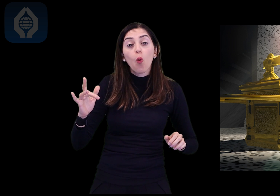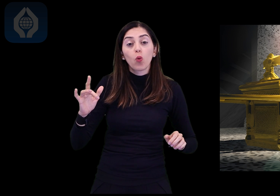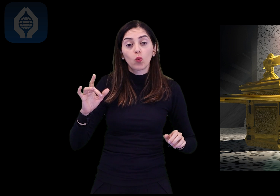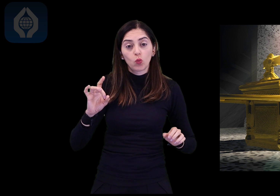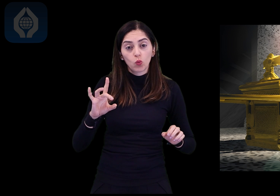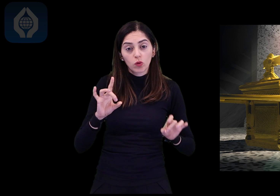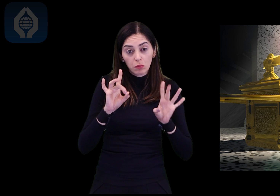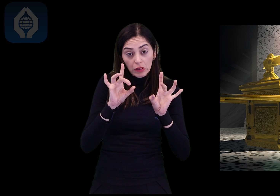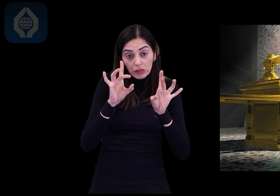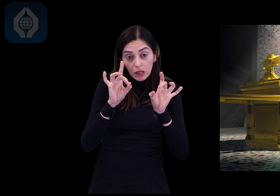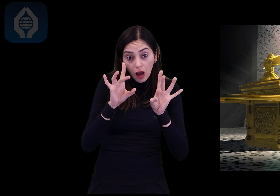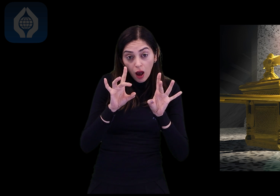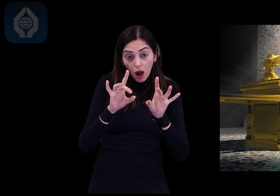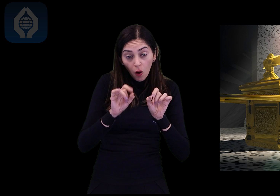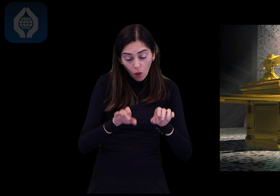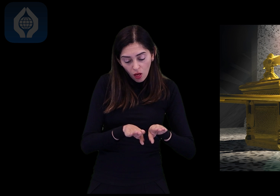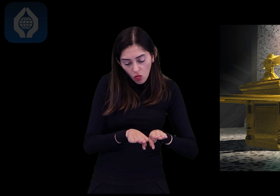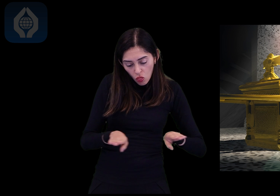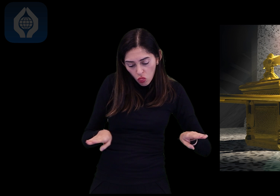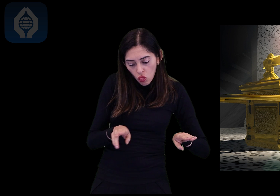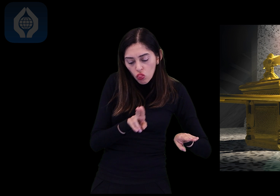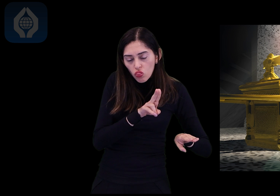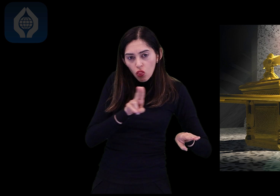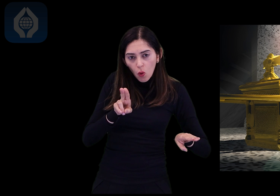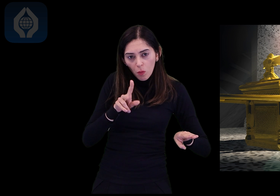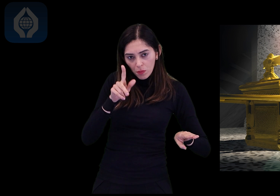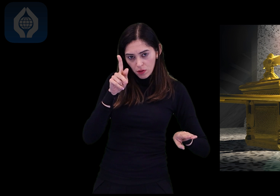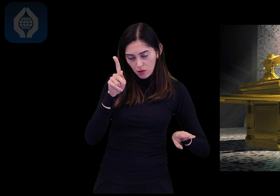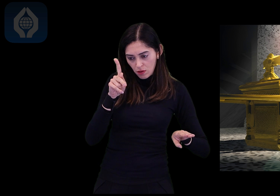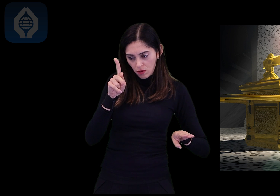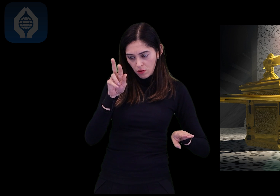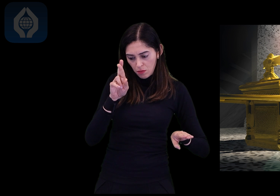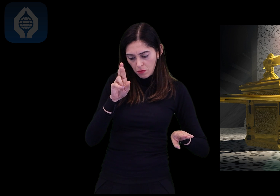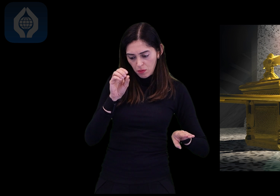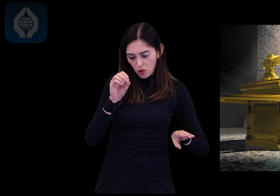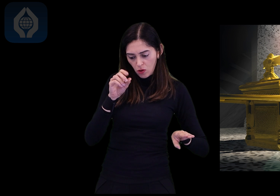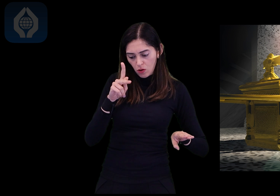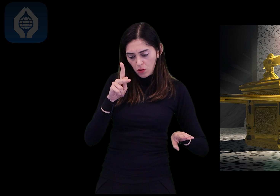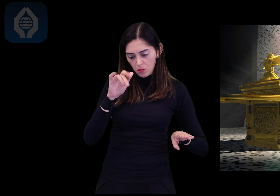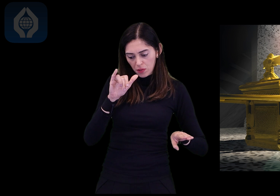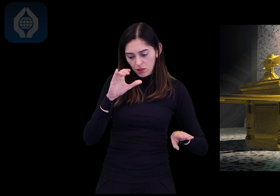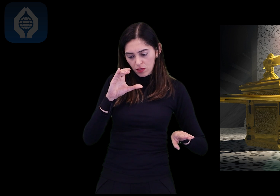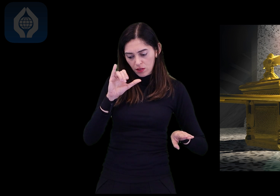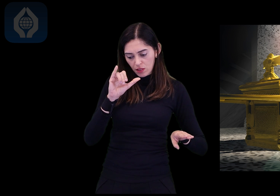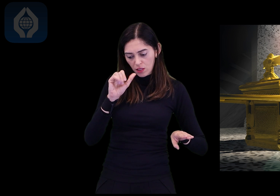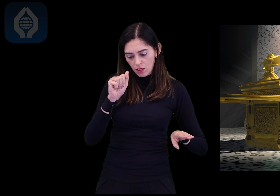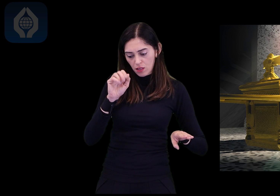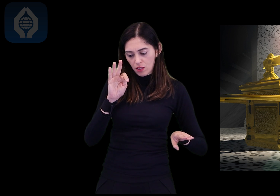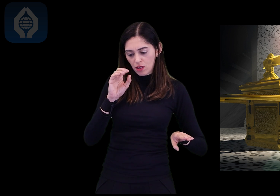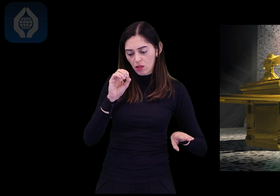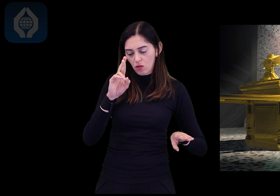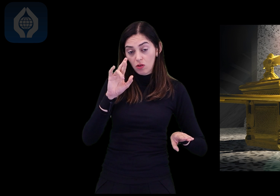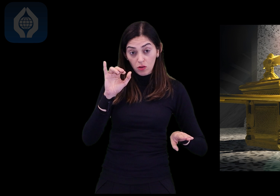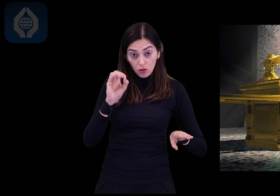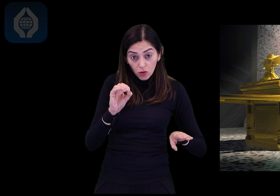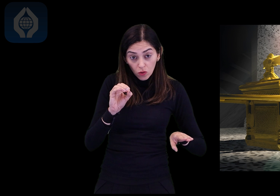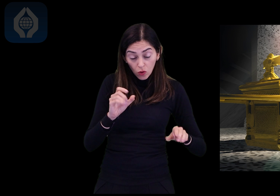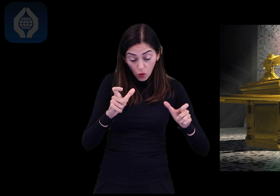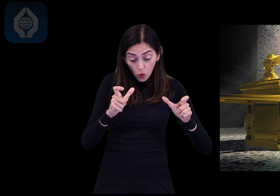tampa era chamada de propiciatório, isso é, lugar de se cobrir pecados. Portanto, lugar de